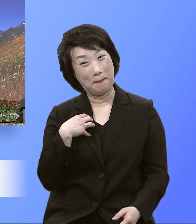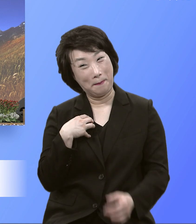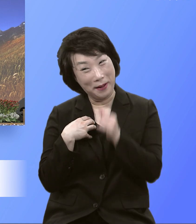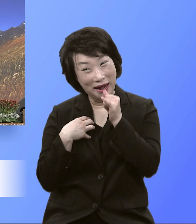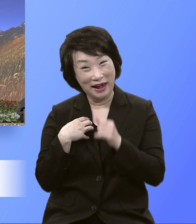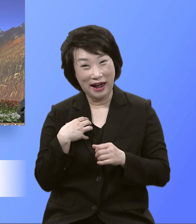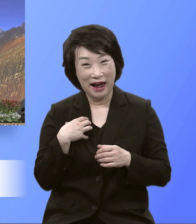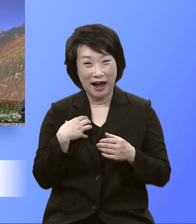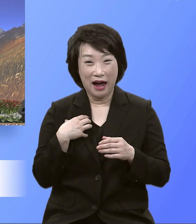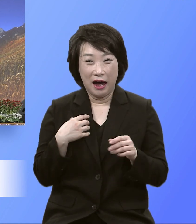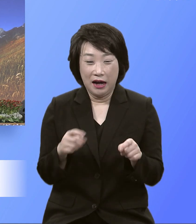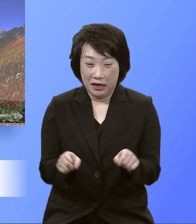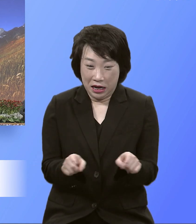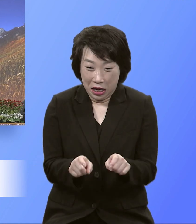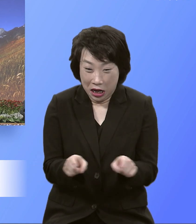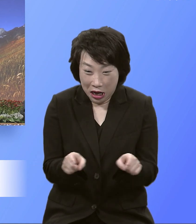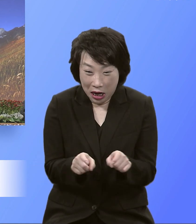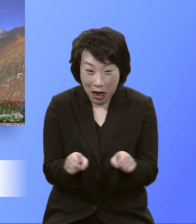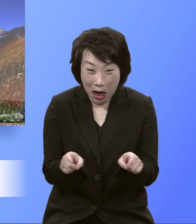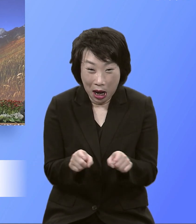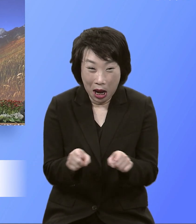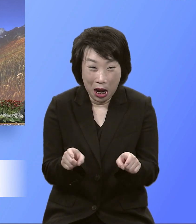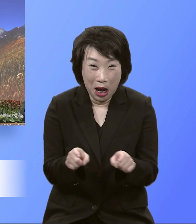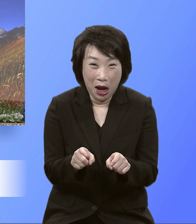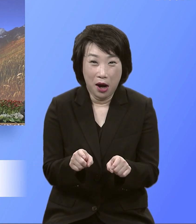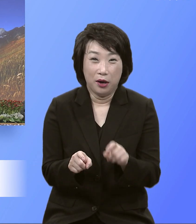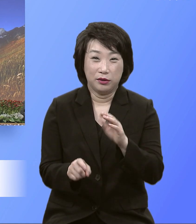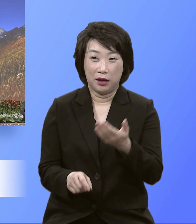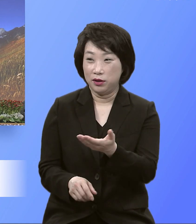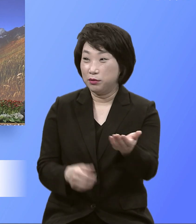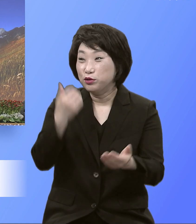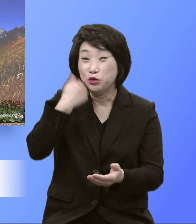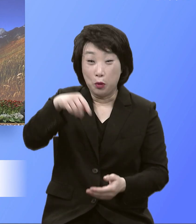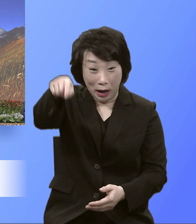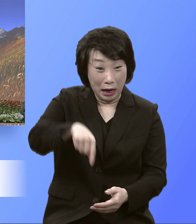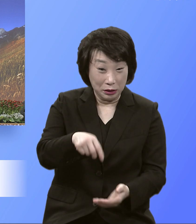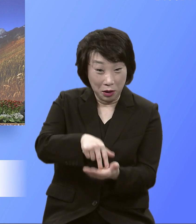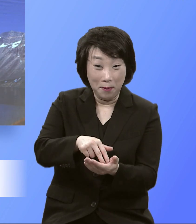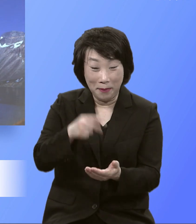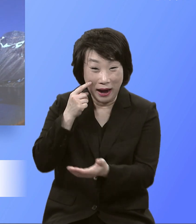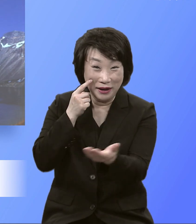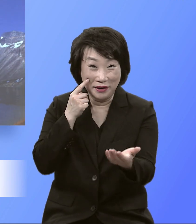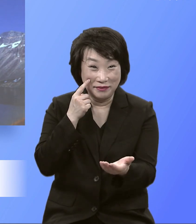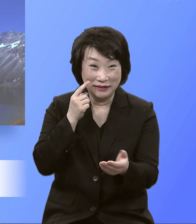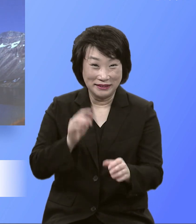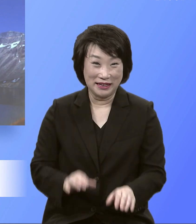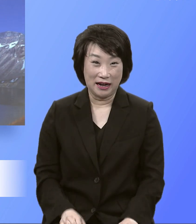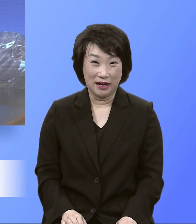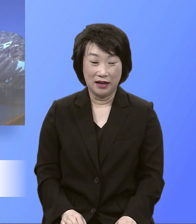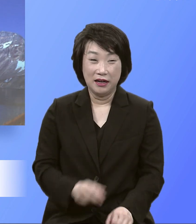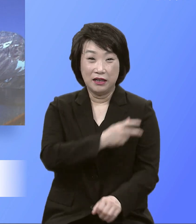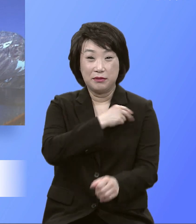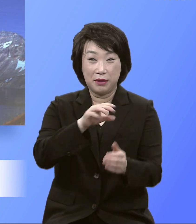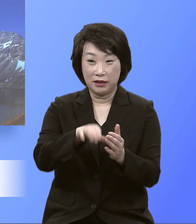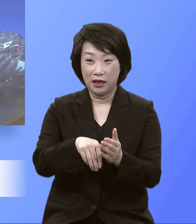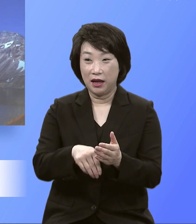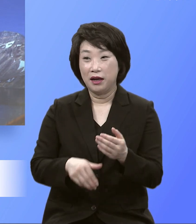부담스러워서 다리 후들후들 떨려요. 한번 누가 서 있어 봐 나와서 한번. 그리고 집사